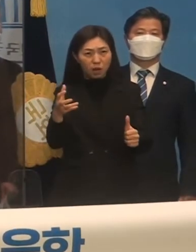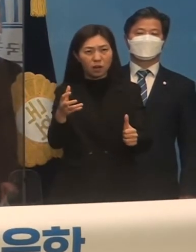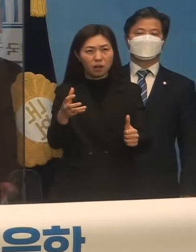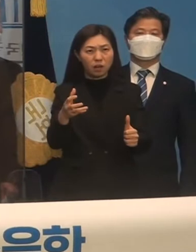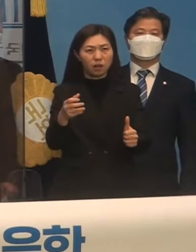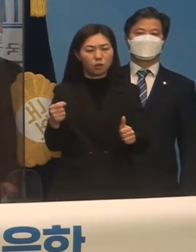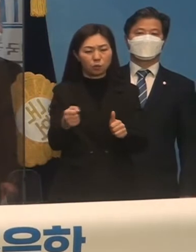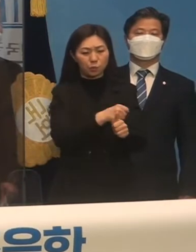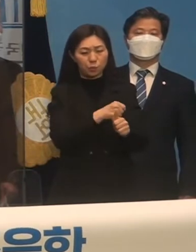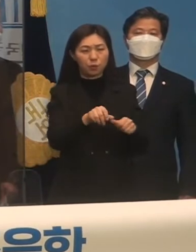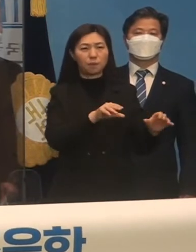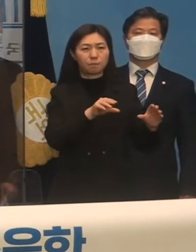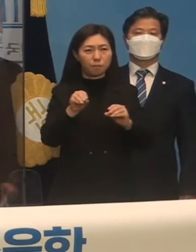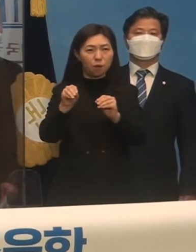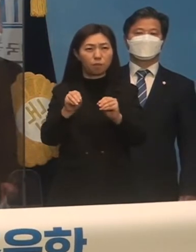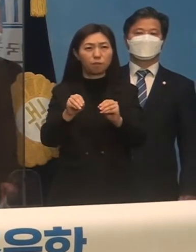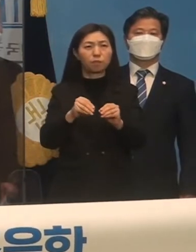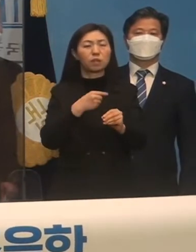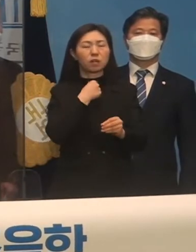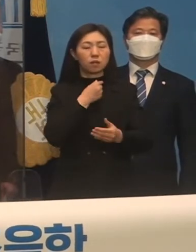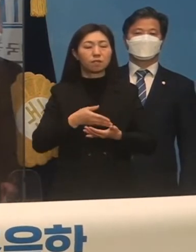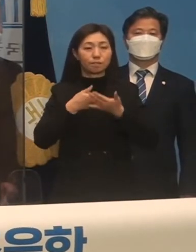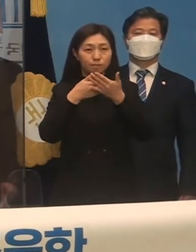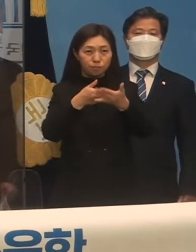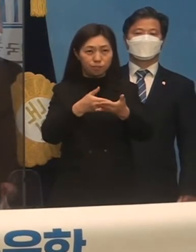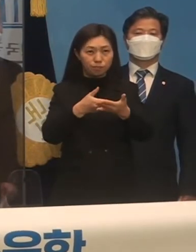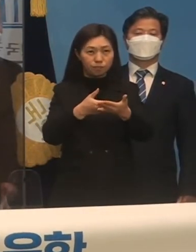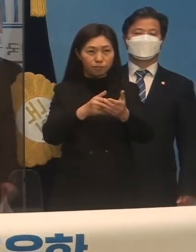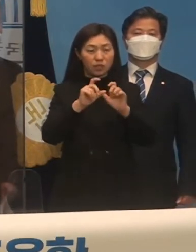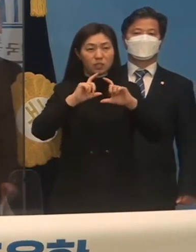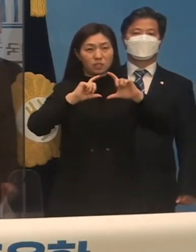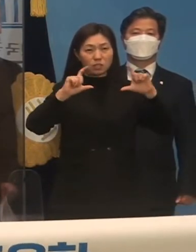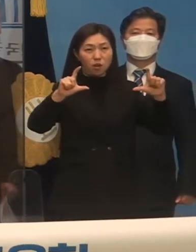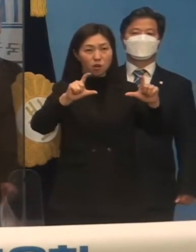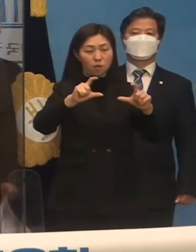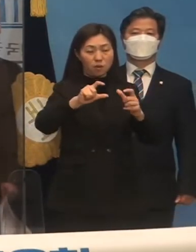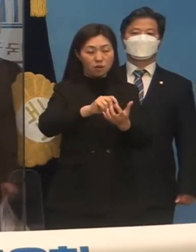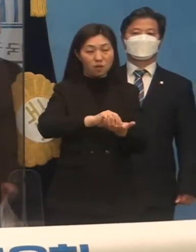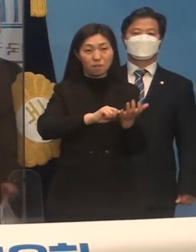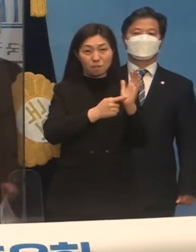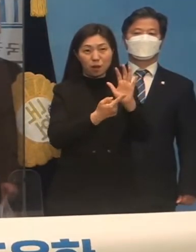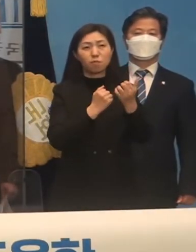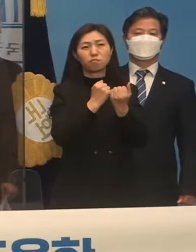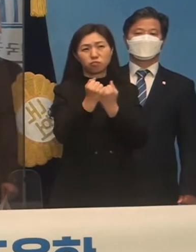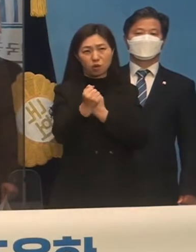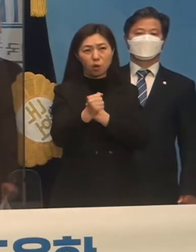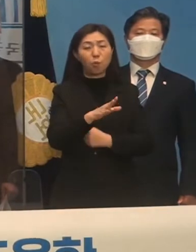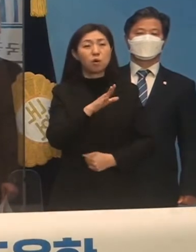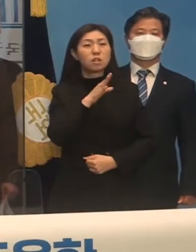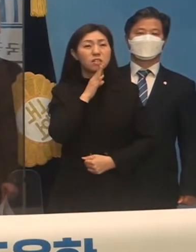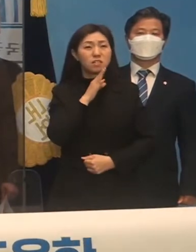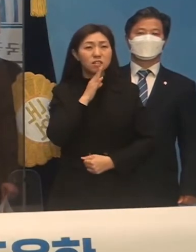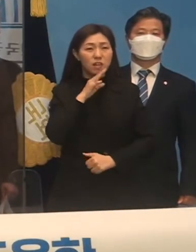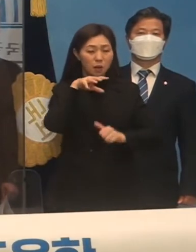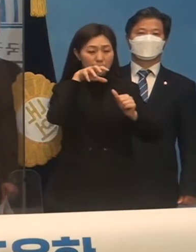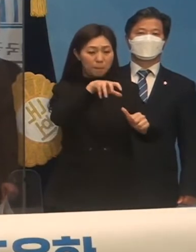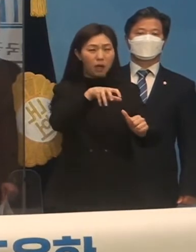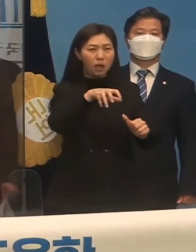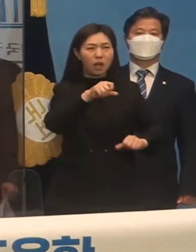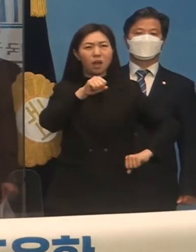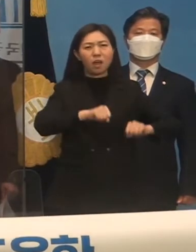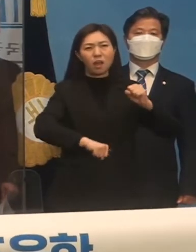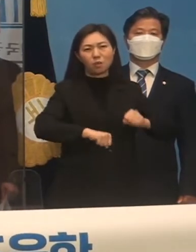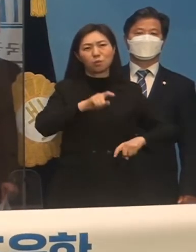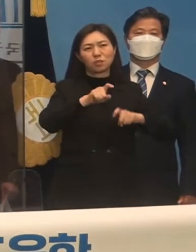중단할 것을 촉구하는 성명을 발표했습니다만 실제적인 행동을 우리가 못하고